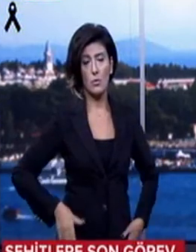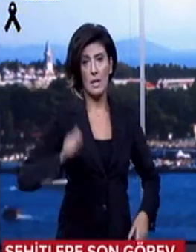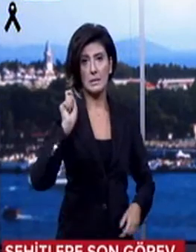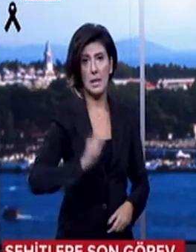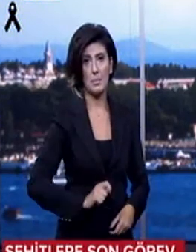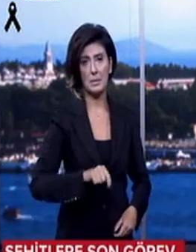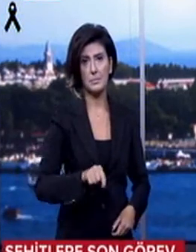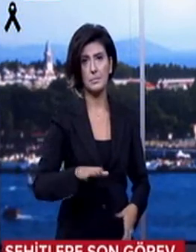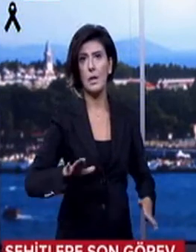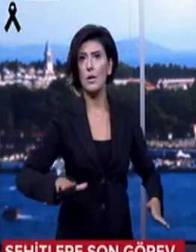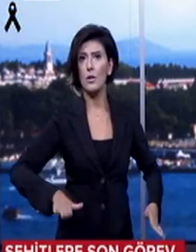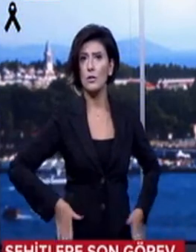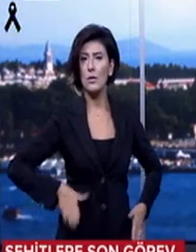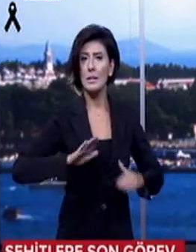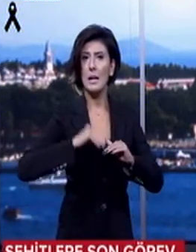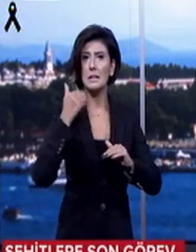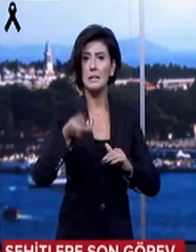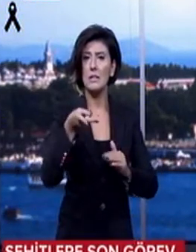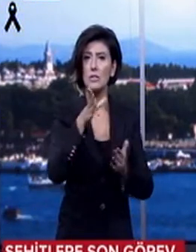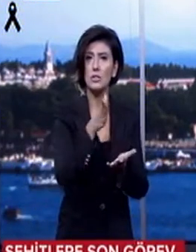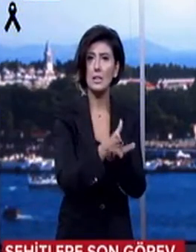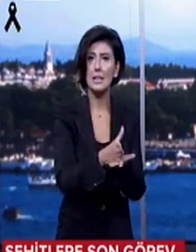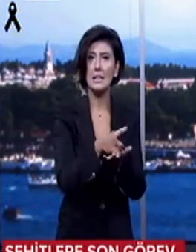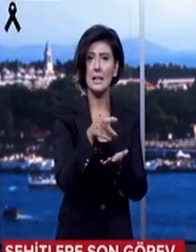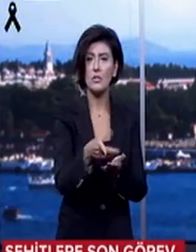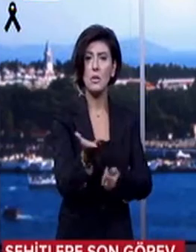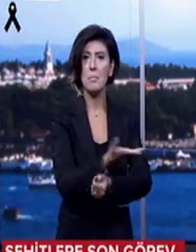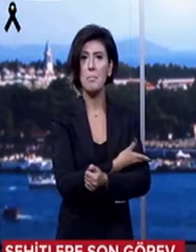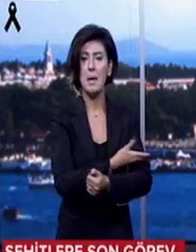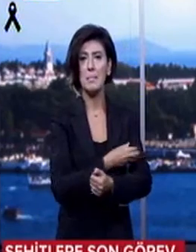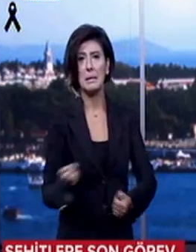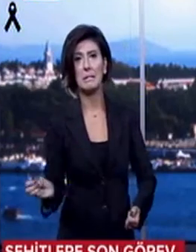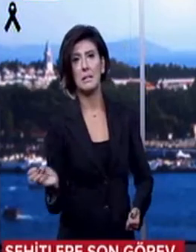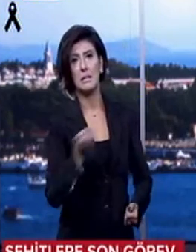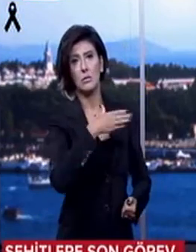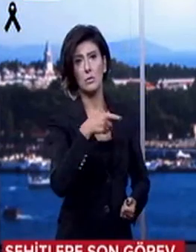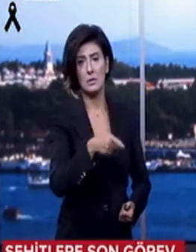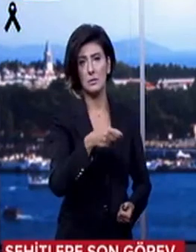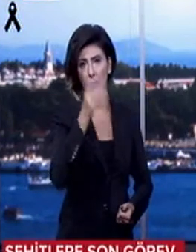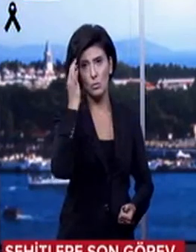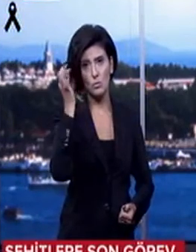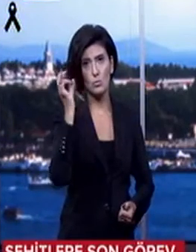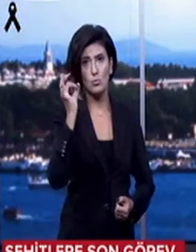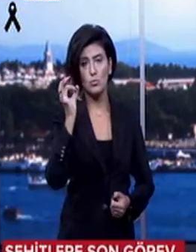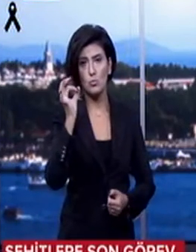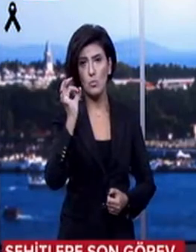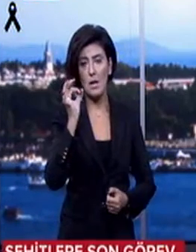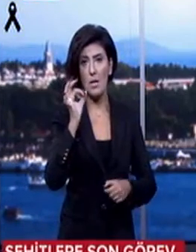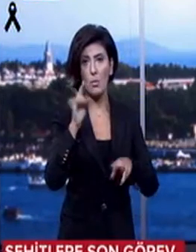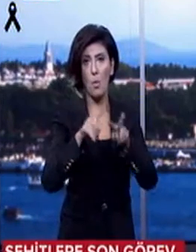tören düzenlendi. Törenin ardından şehitlerin naaşı memleketlerine gönderildi. Uzman